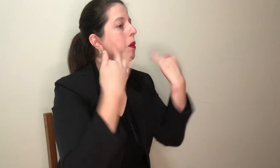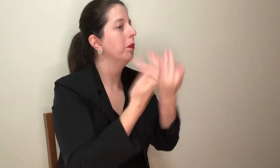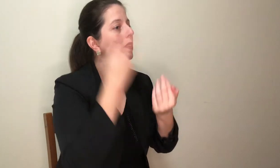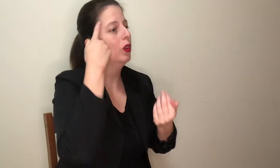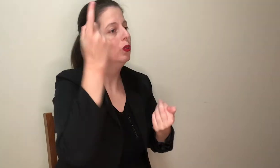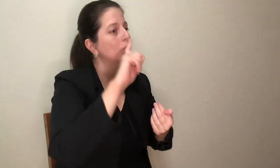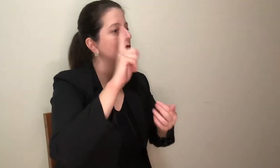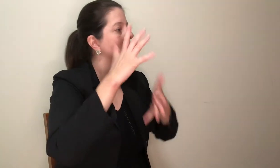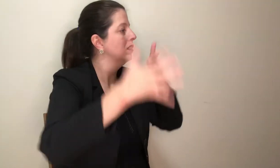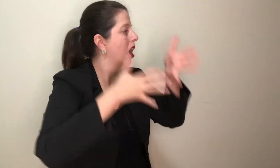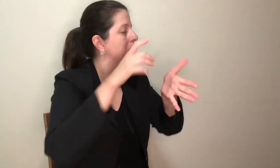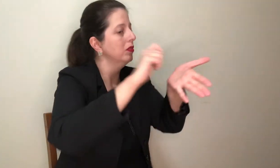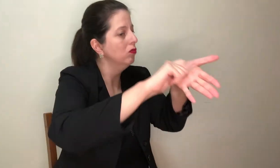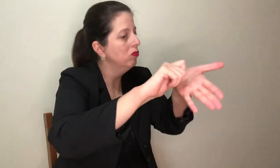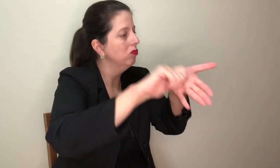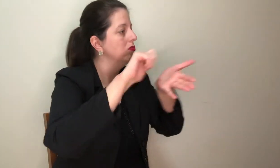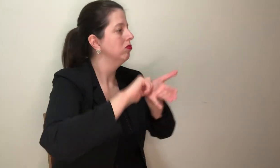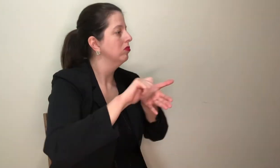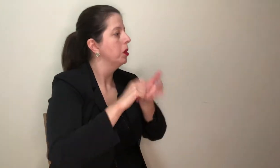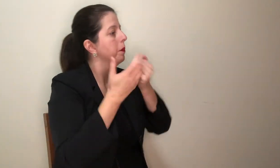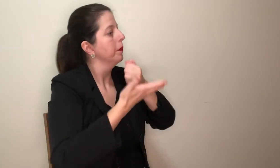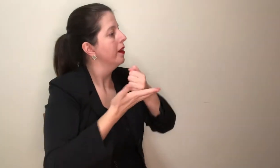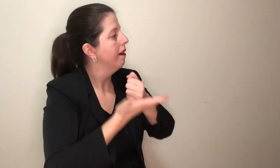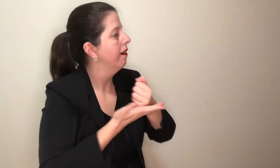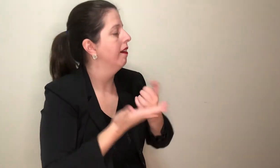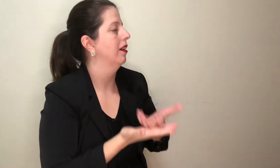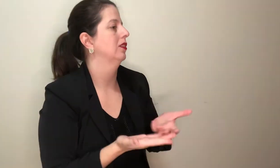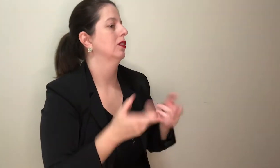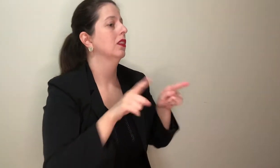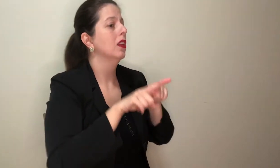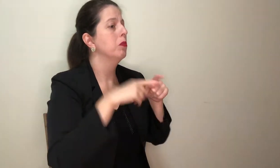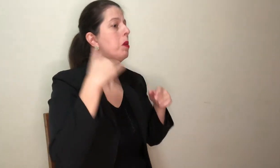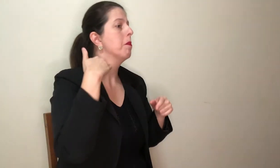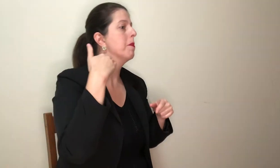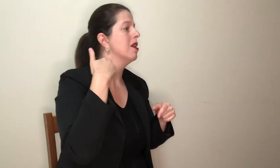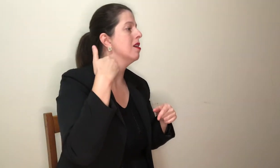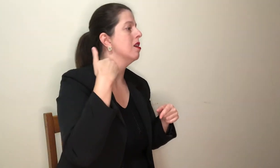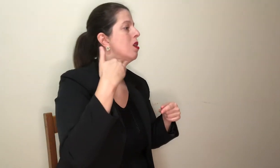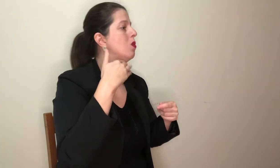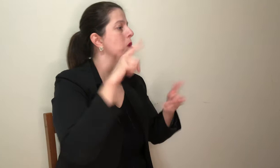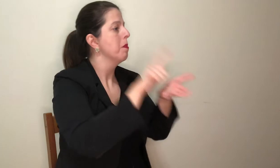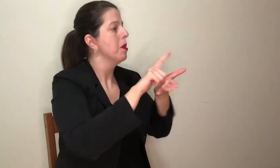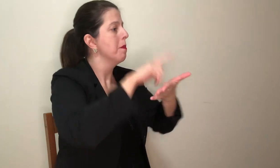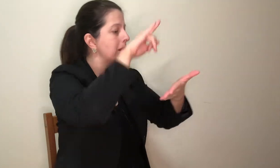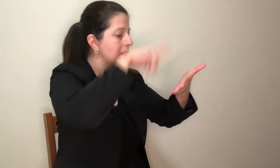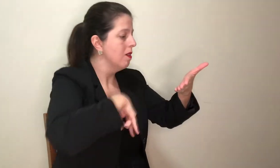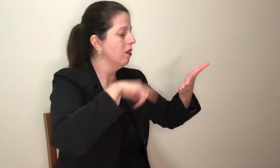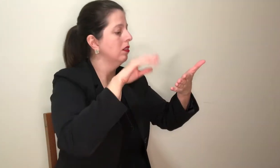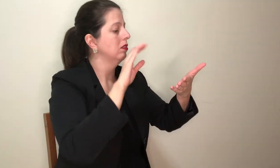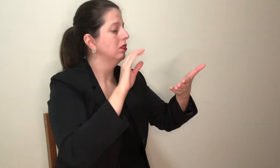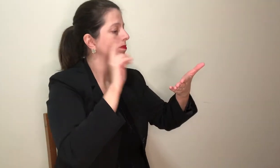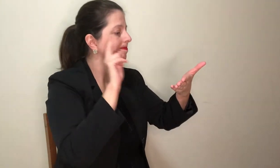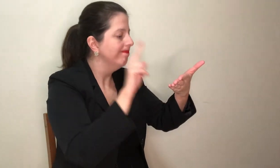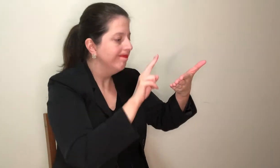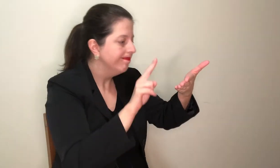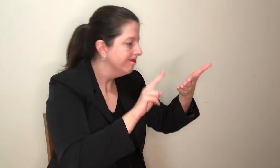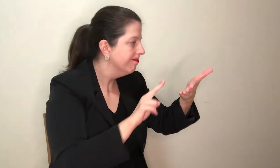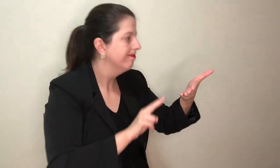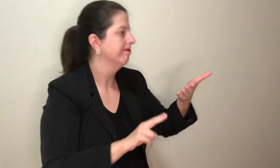sua família, que às vezes não sabe Libras, por meio da escrita, ou então quando você vai em um banco, você vai ler